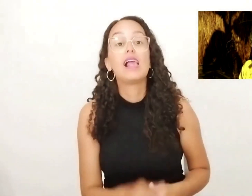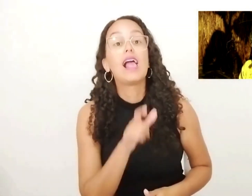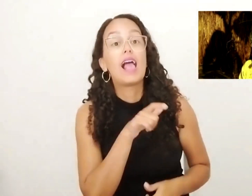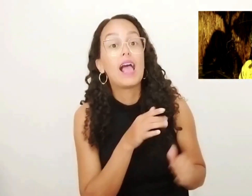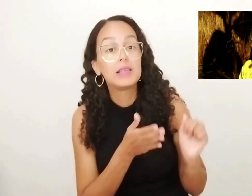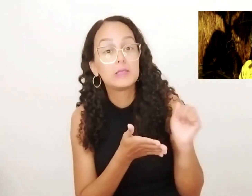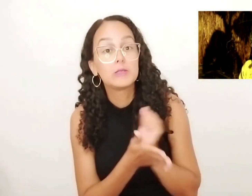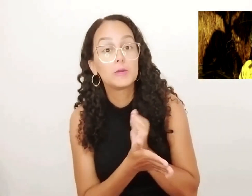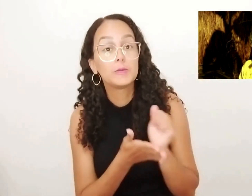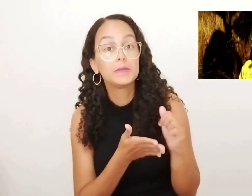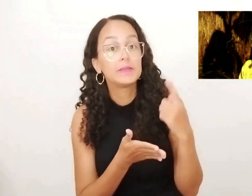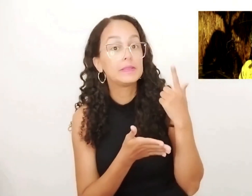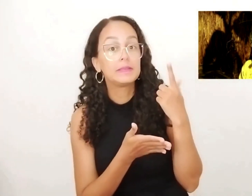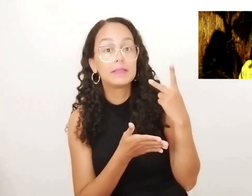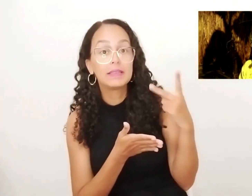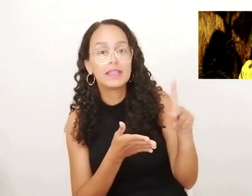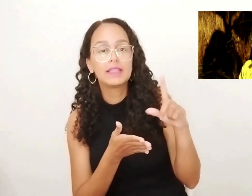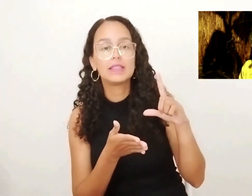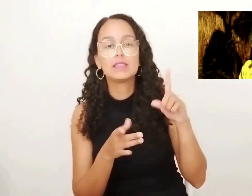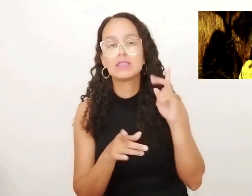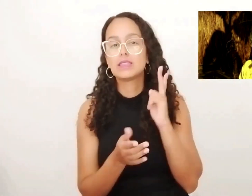vingança e inocência.